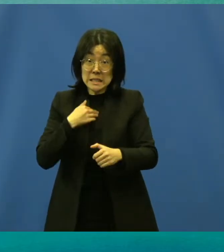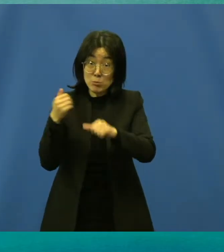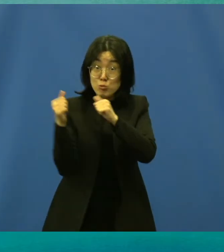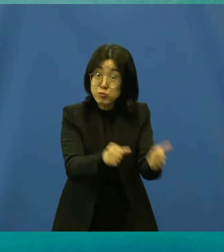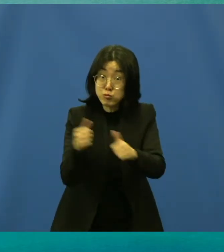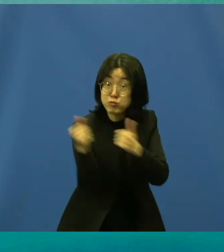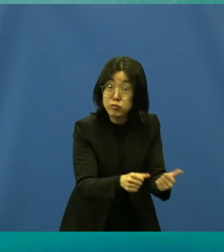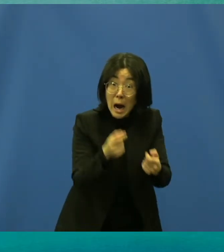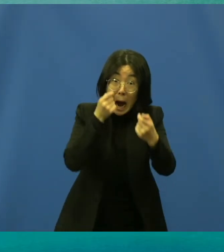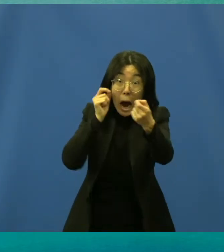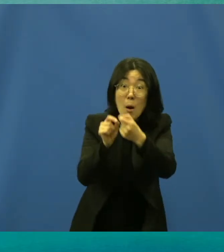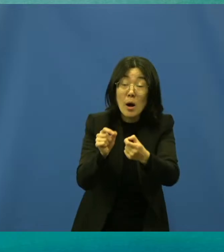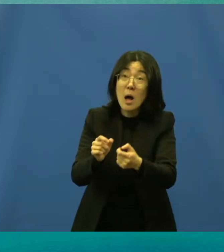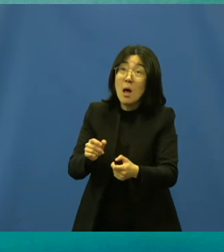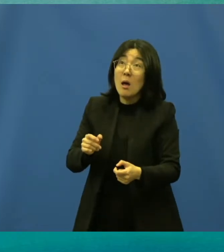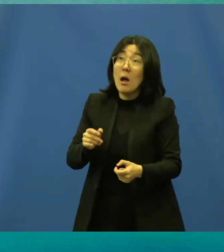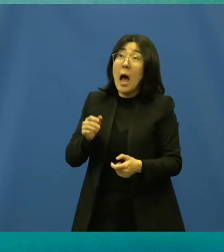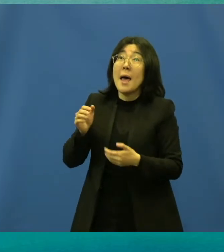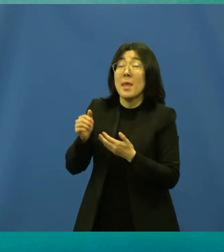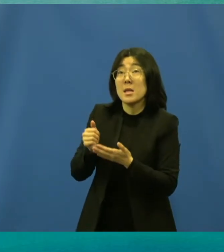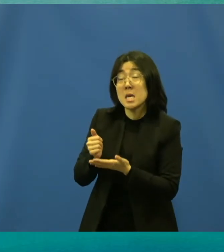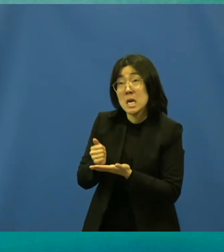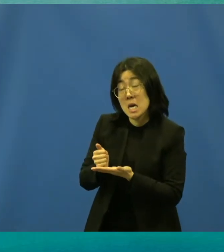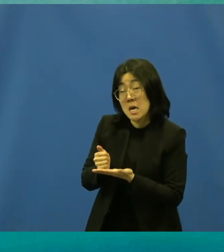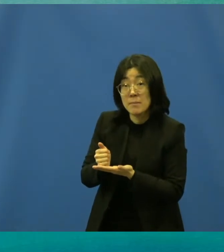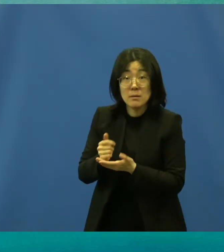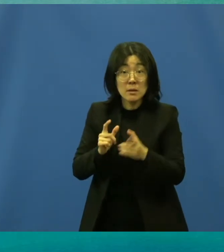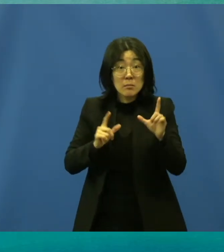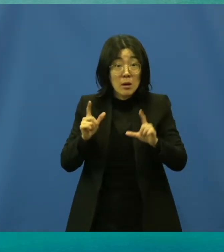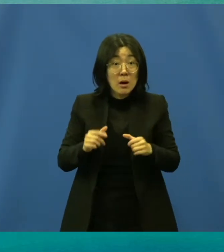여러분, 부르짖는 기도를 하고 싶다고